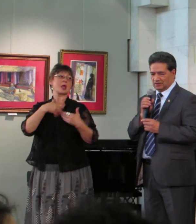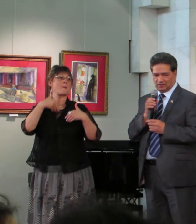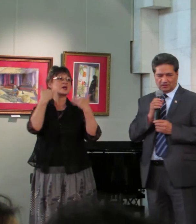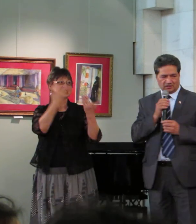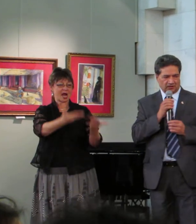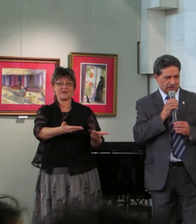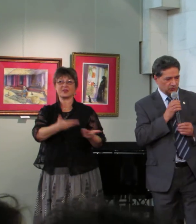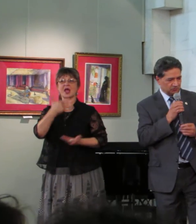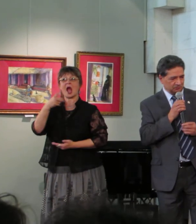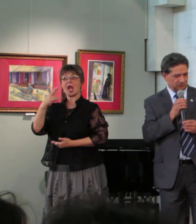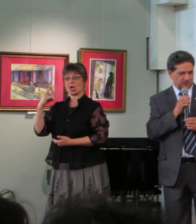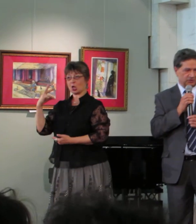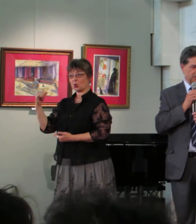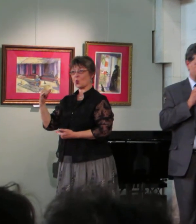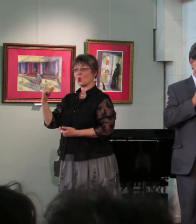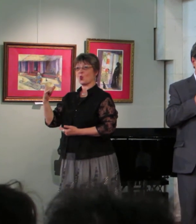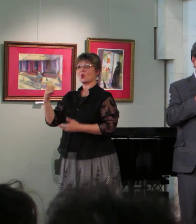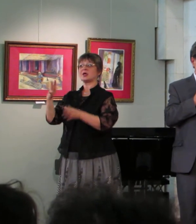поздравить Галину,